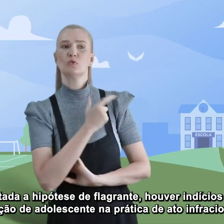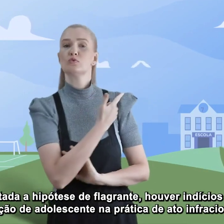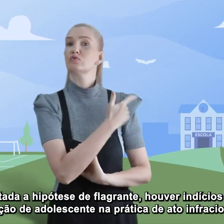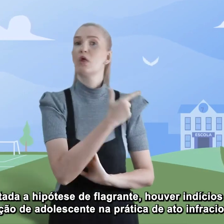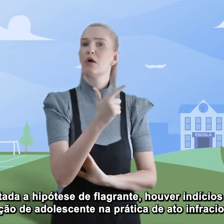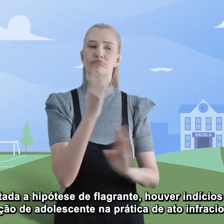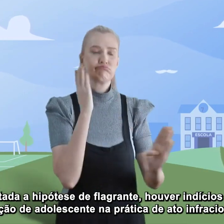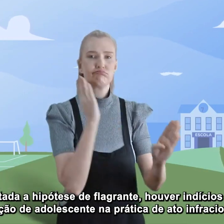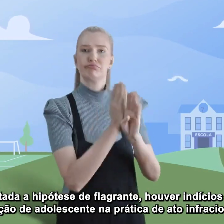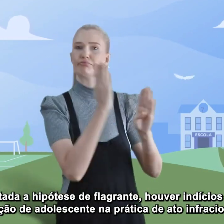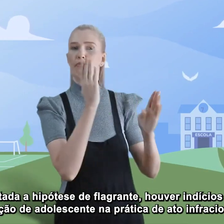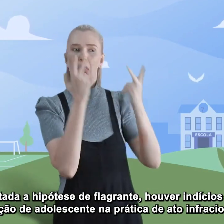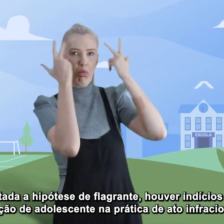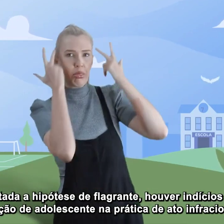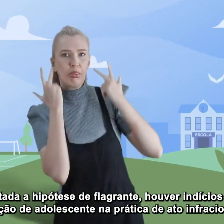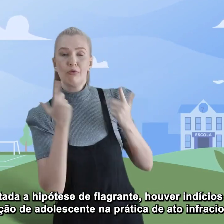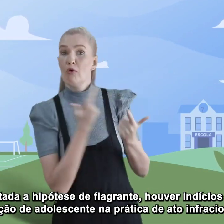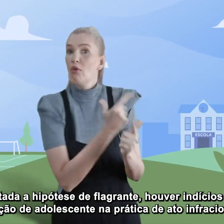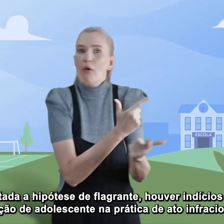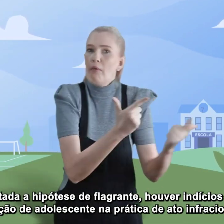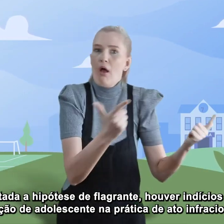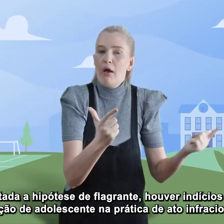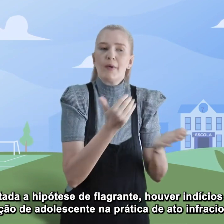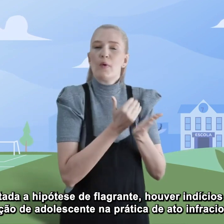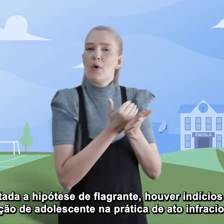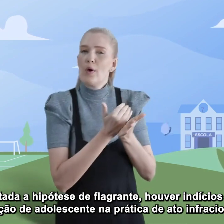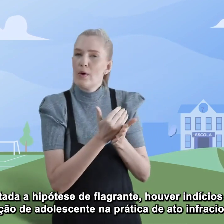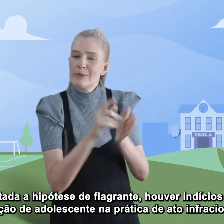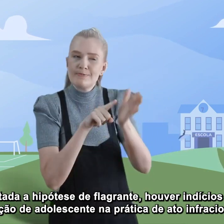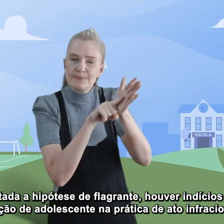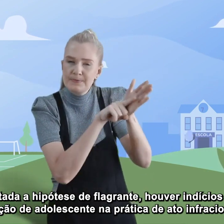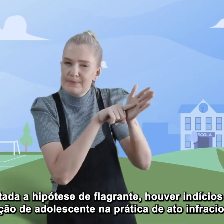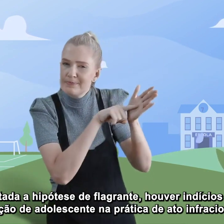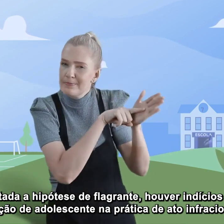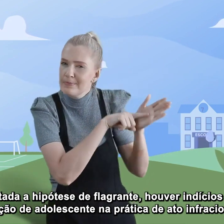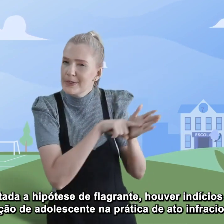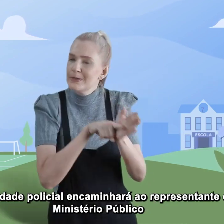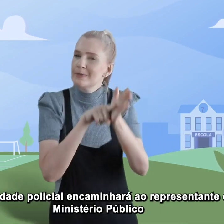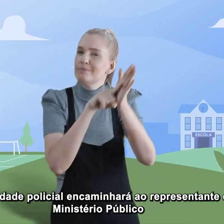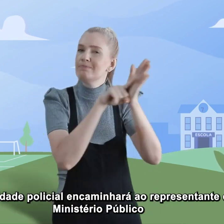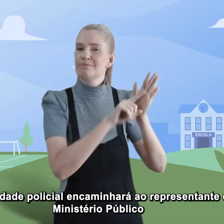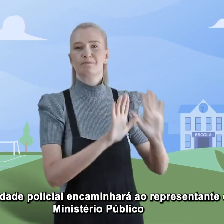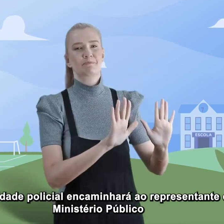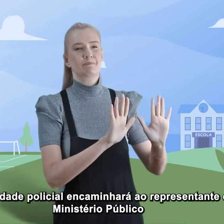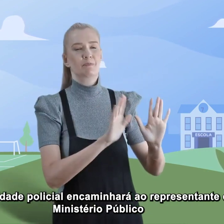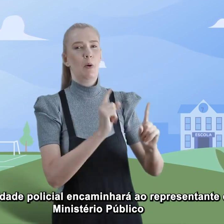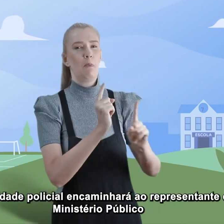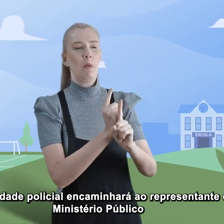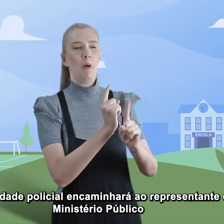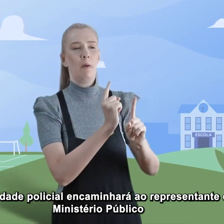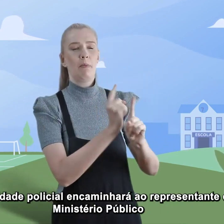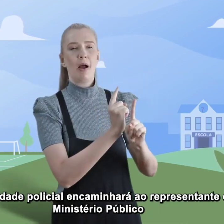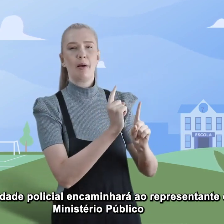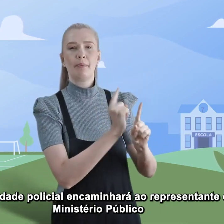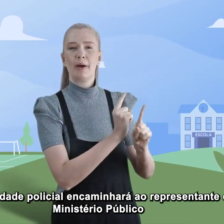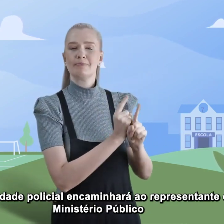indícios de participação de adolescente na prática de ato infracional, A autoridade policial encaminhará ao representante